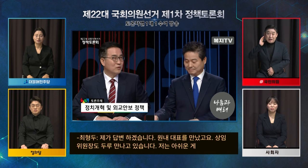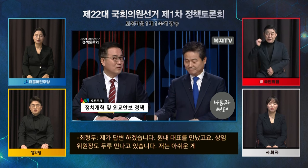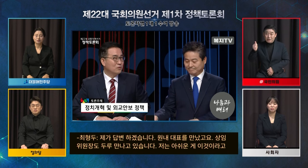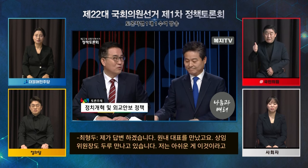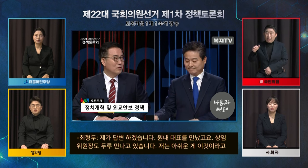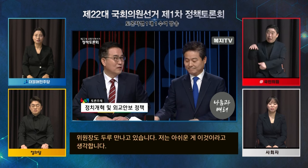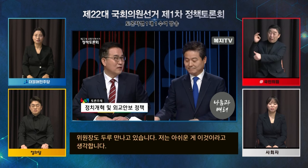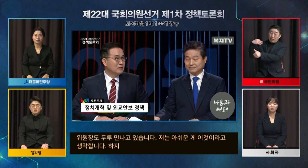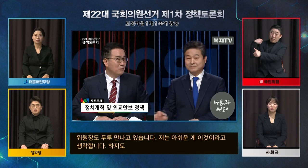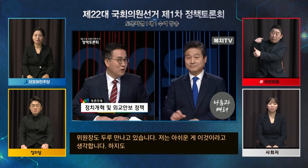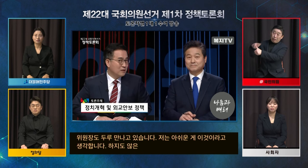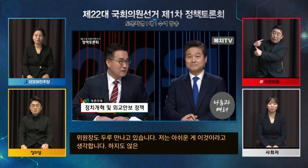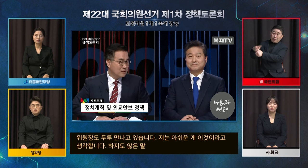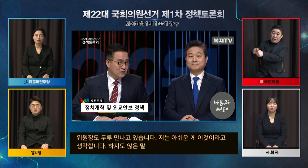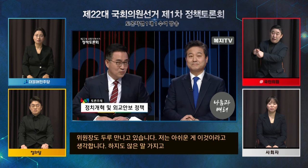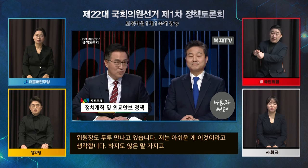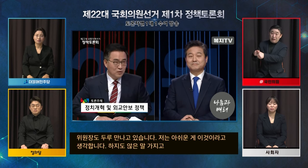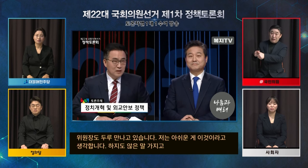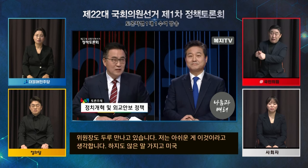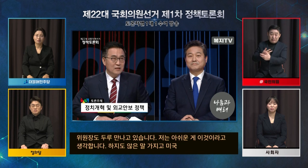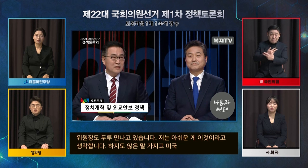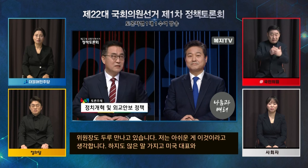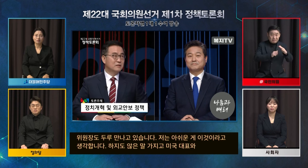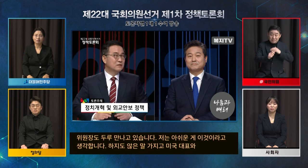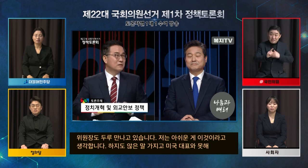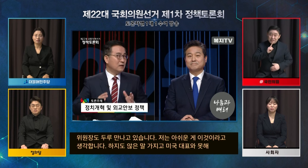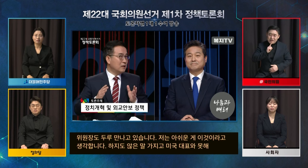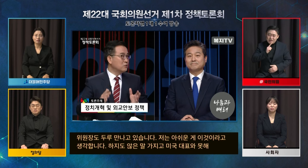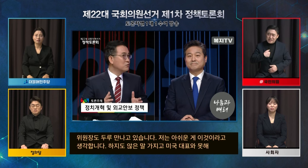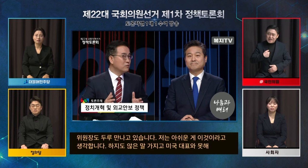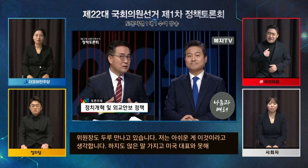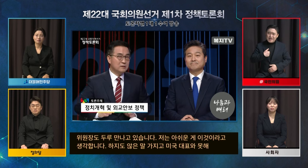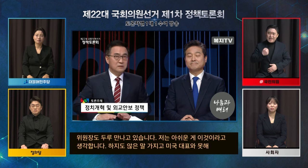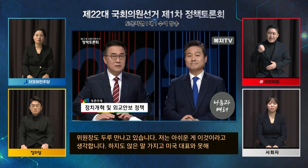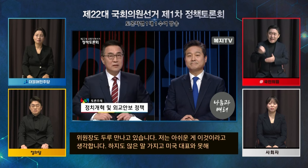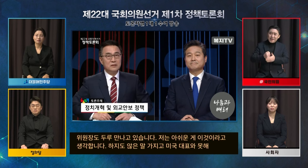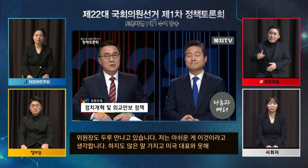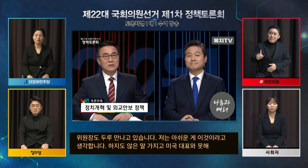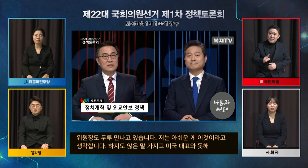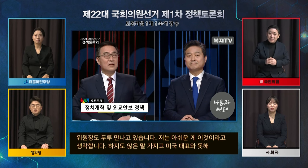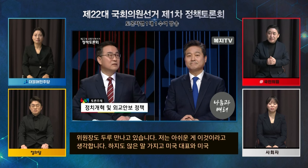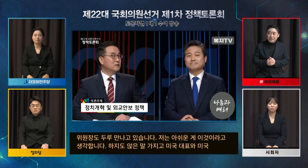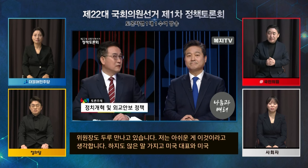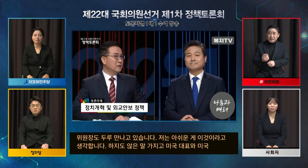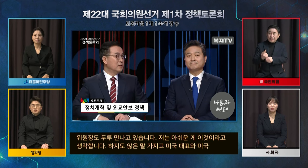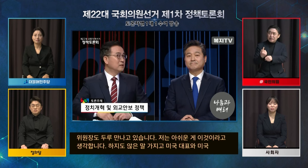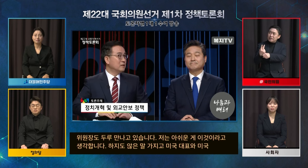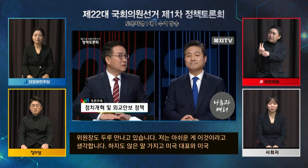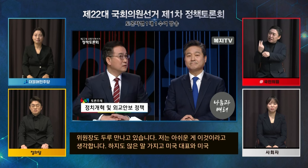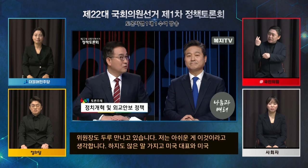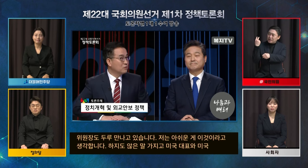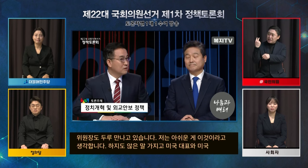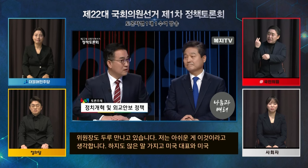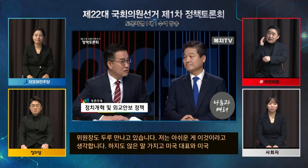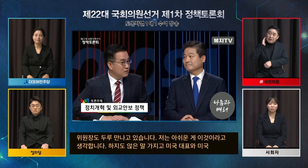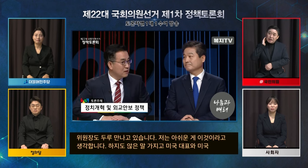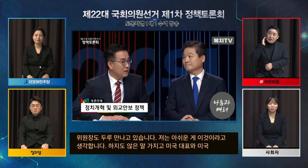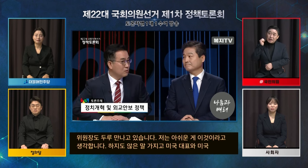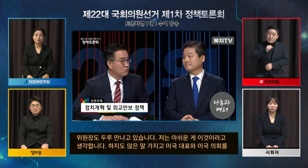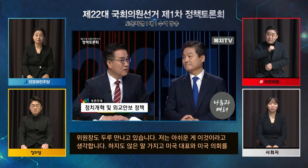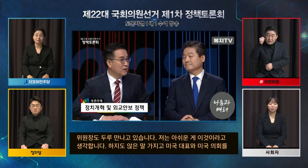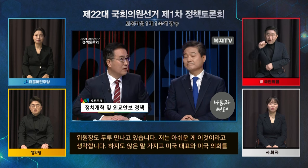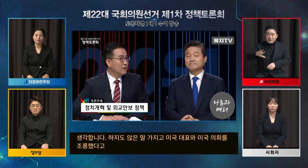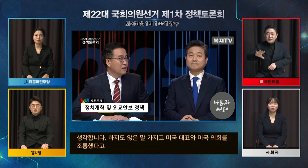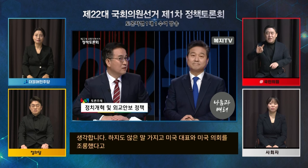의회를 조롱했다고 당대표가 나서서 하시고 사실은 저는 제일 아쉬운 순간은 언제냐 그러면 재작년, 재작년 대통령 된 첫